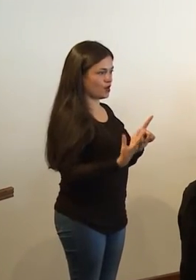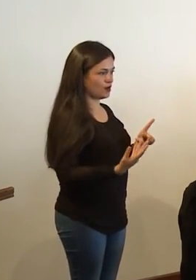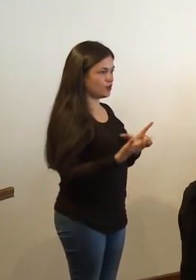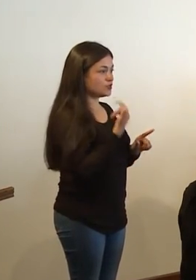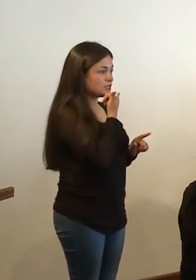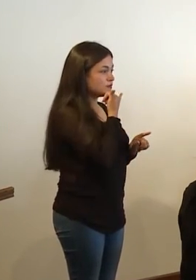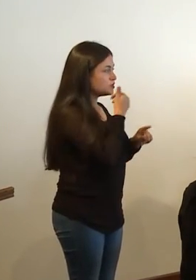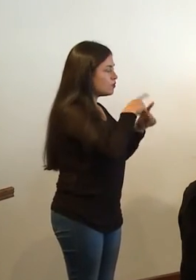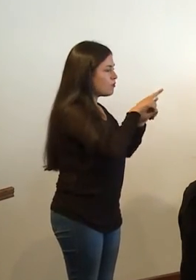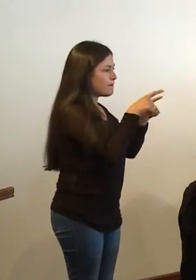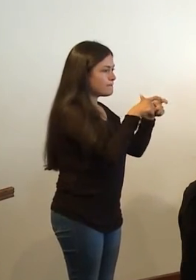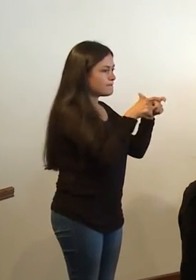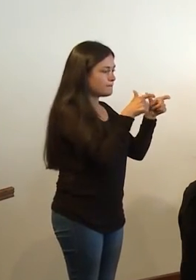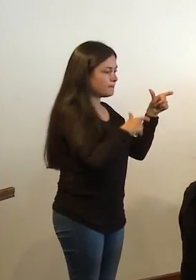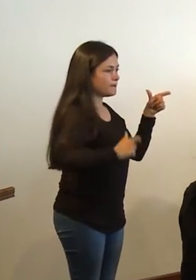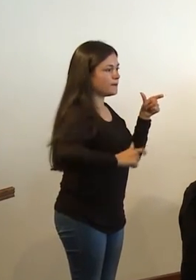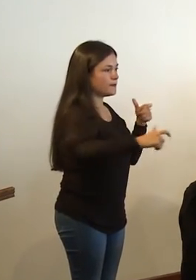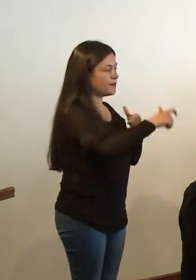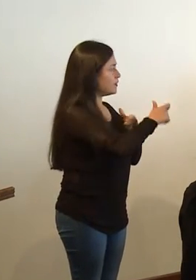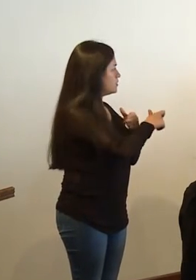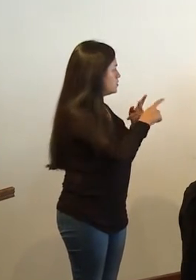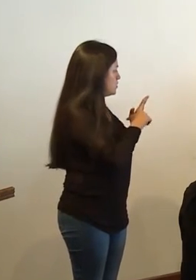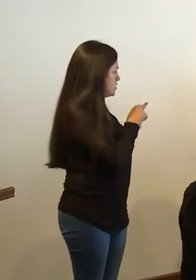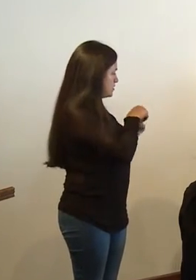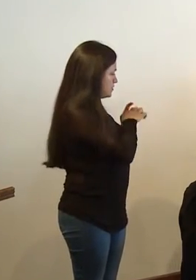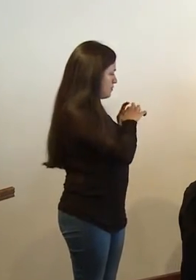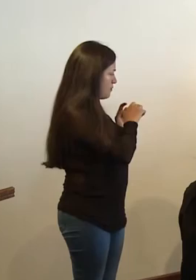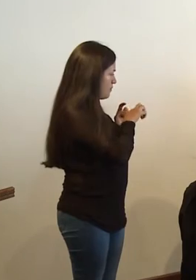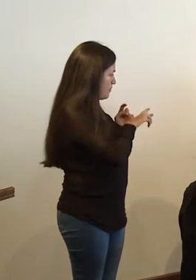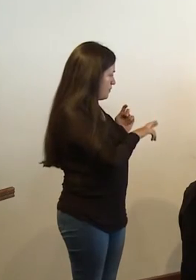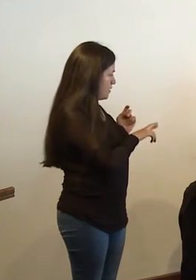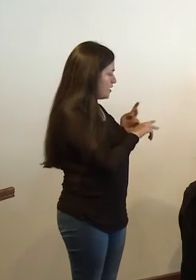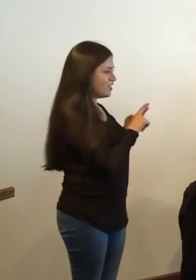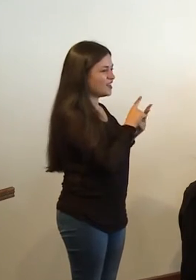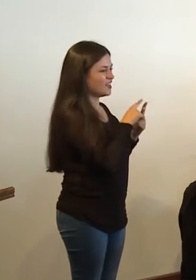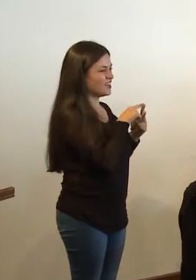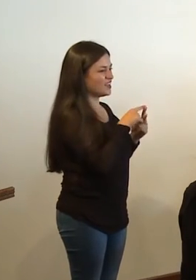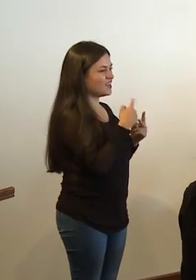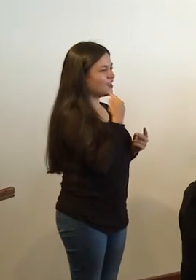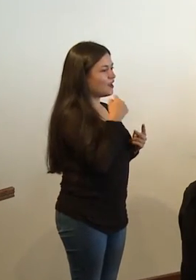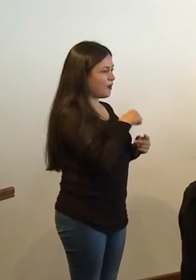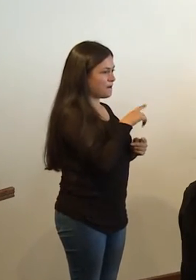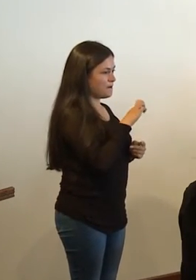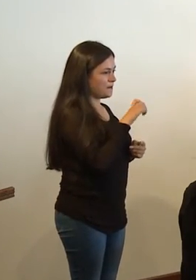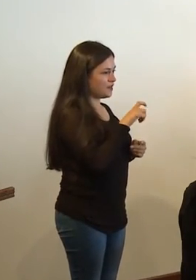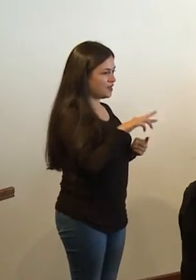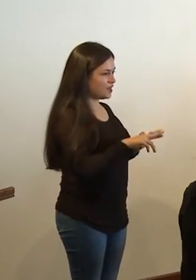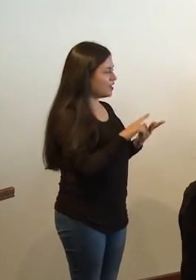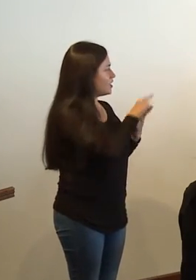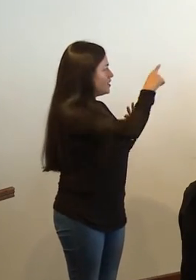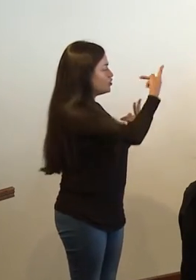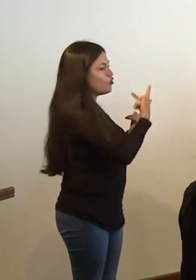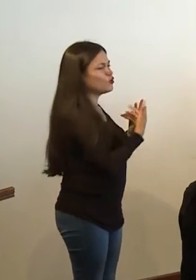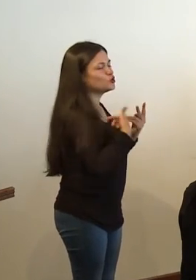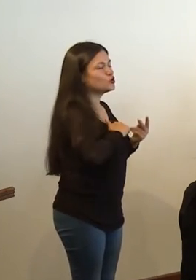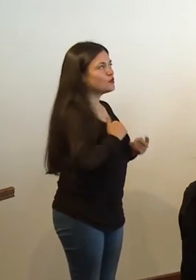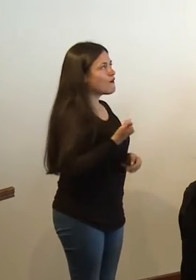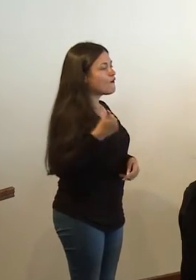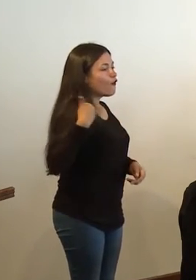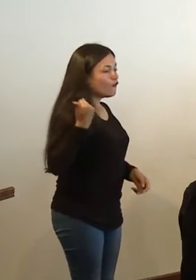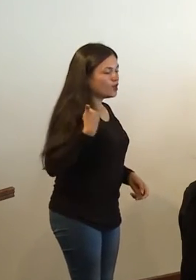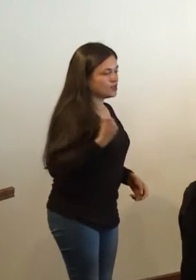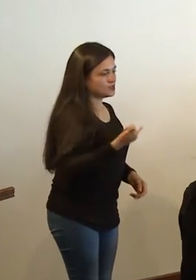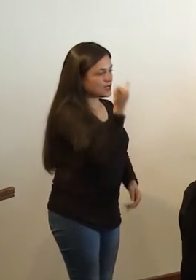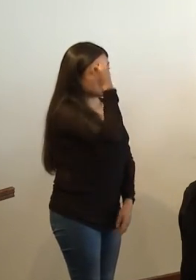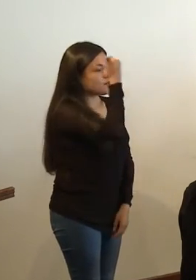muchas personas de ese entonces, como Pilar y yo, que éramos personas que recién habíamos terminado la secundaria y que veníamos,